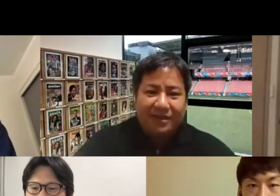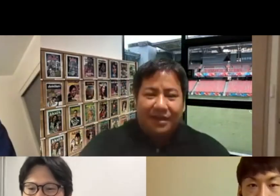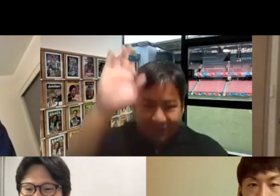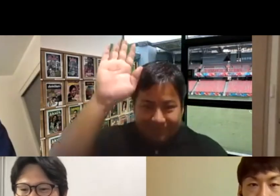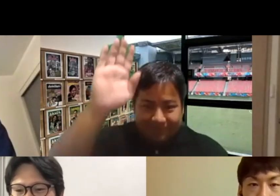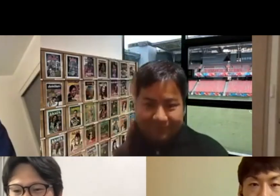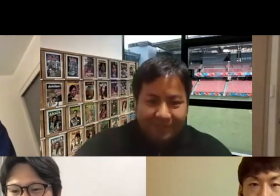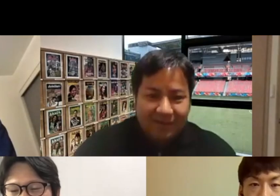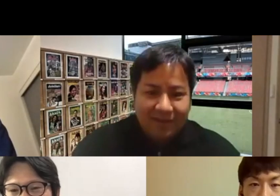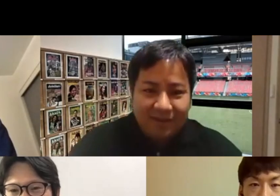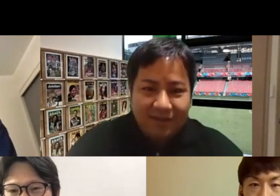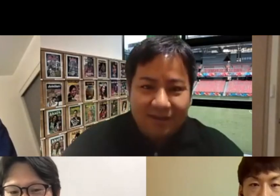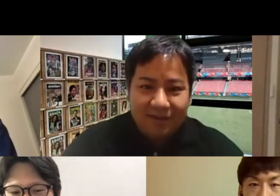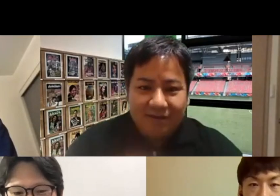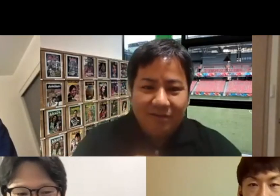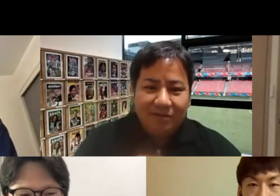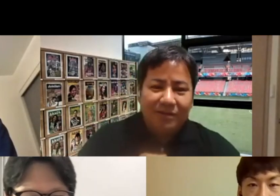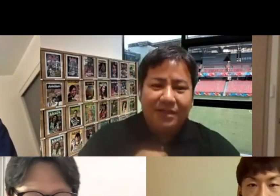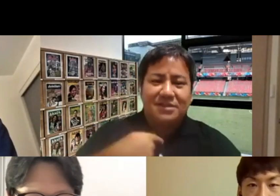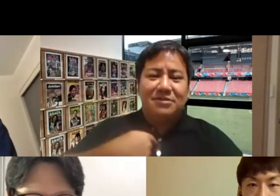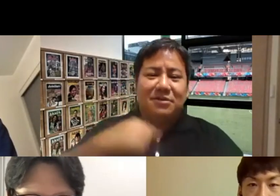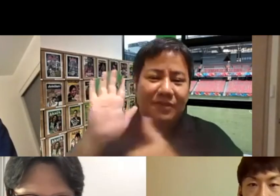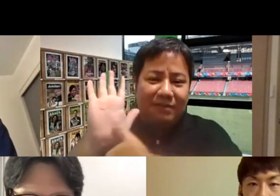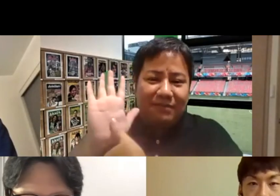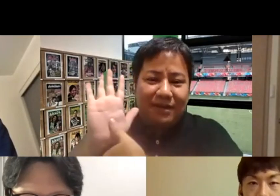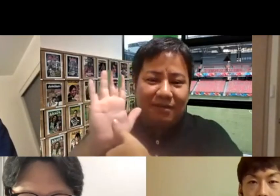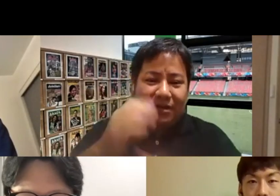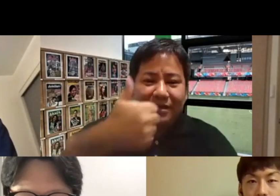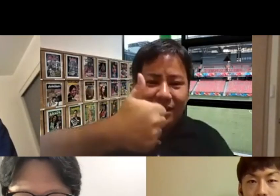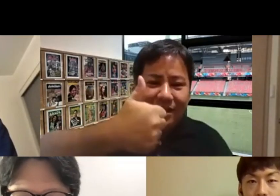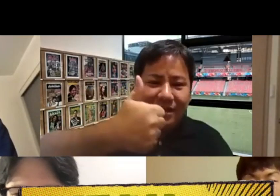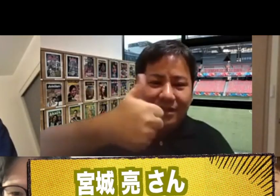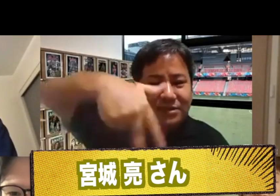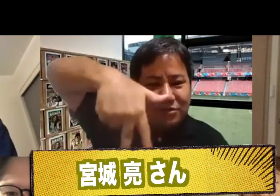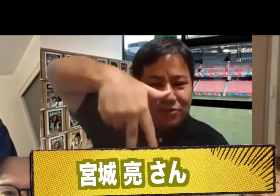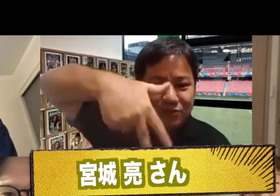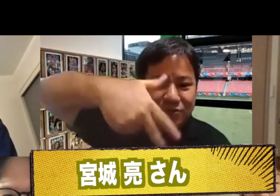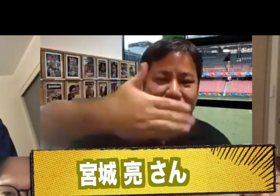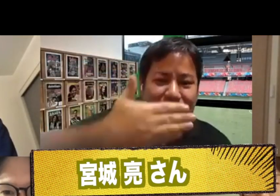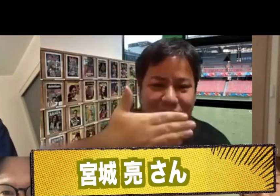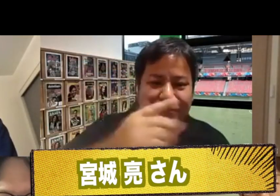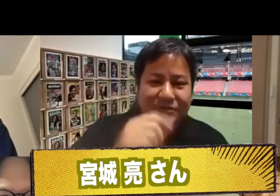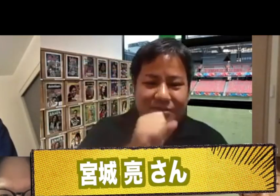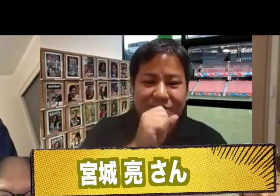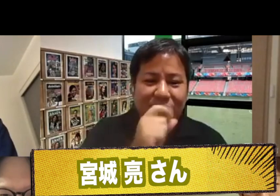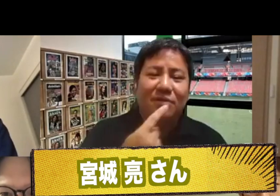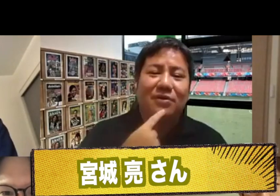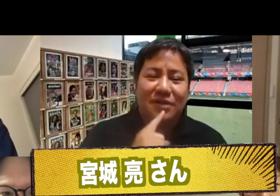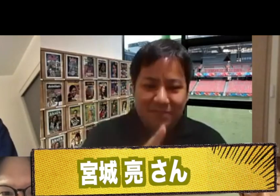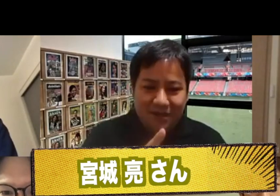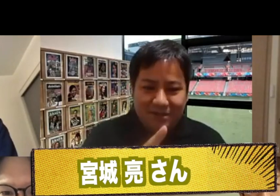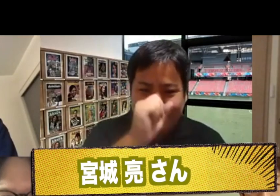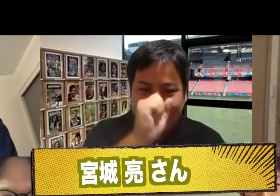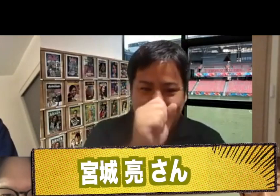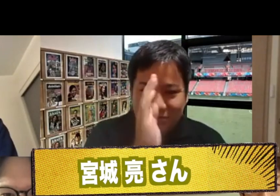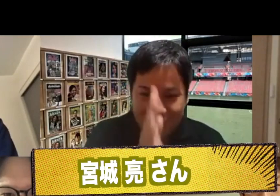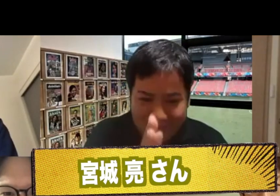えっええ私の名前はた数クっと言いますよろしくお願いし